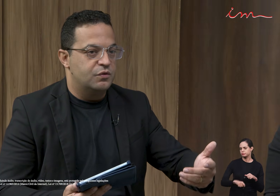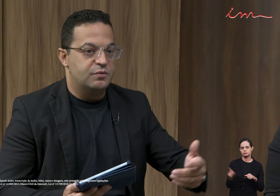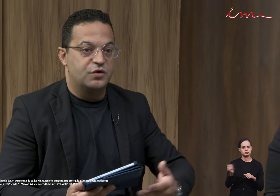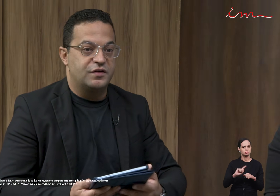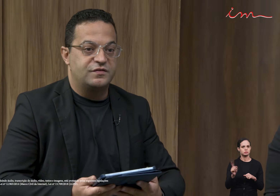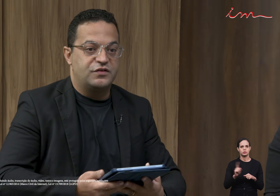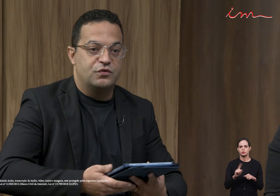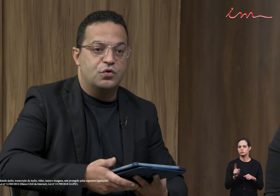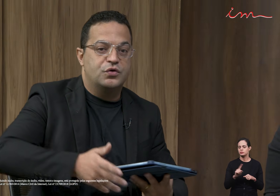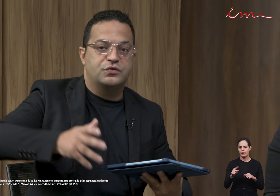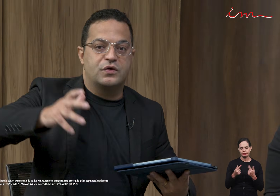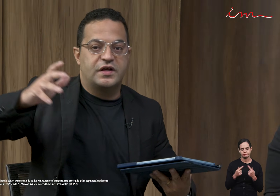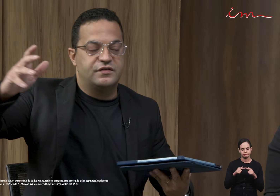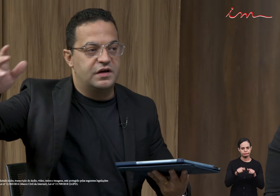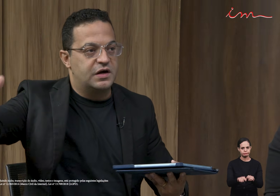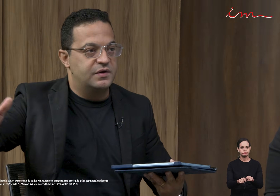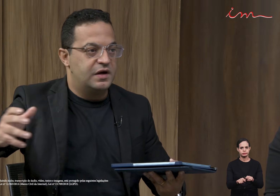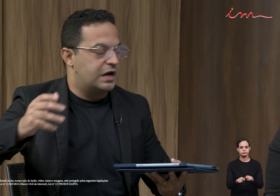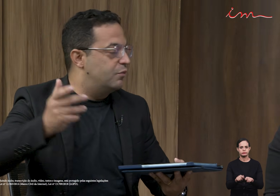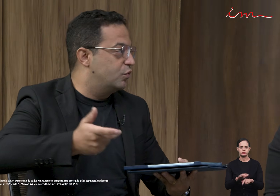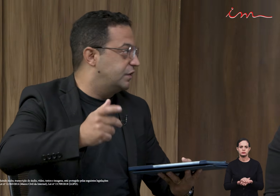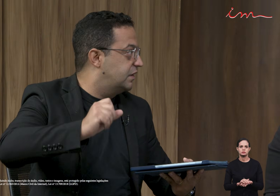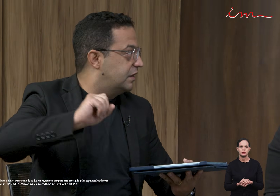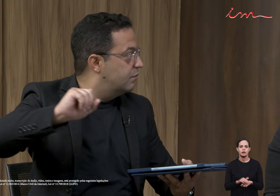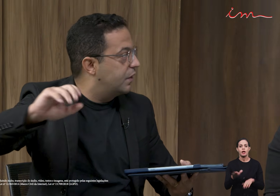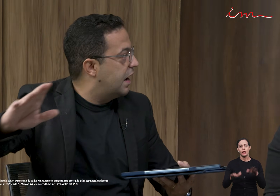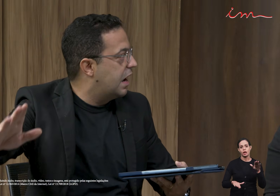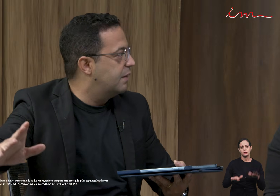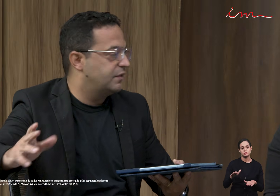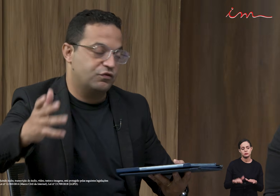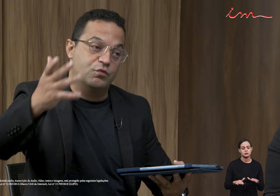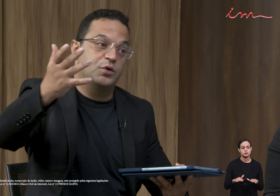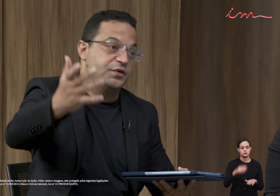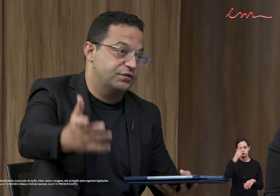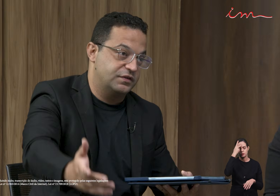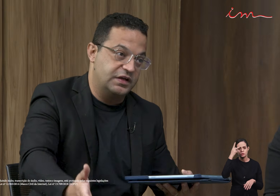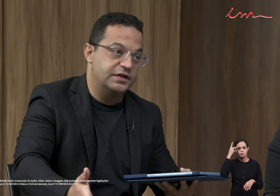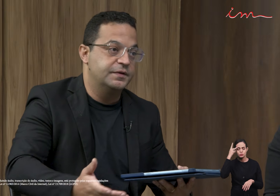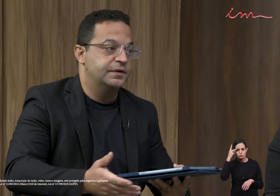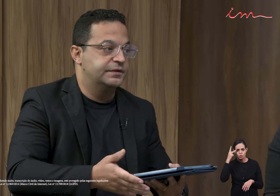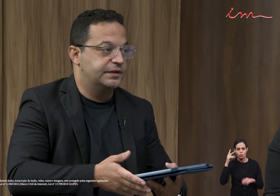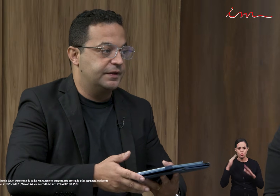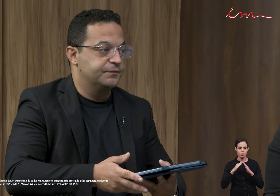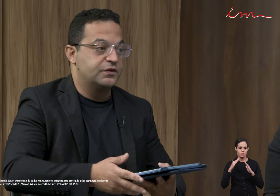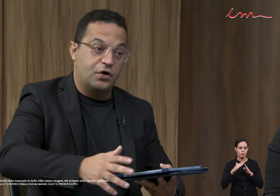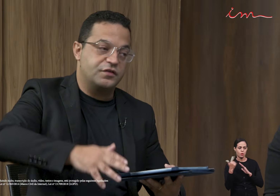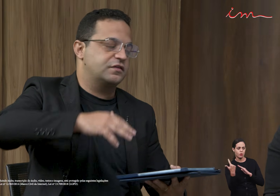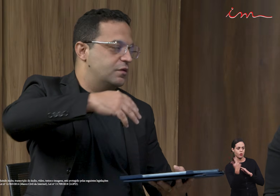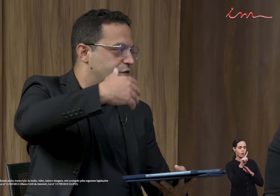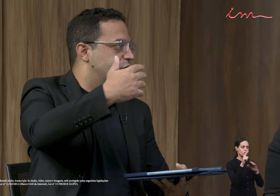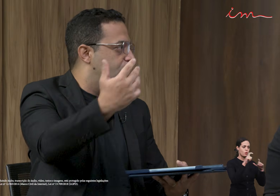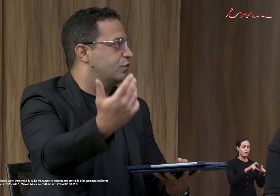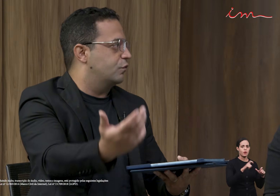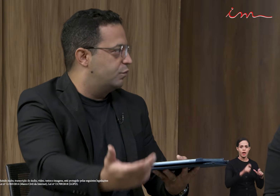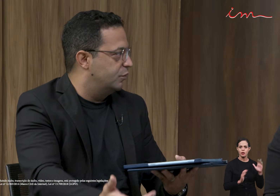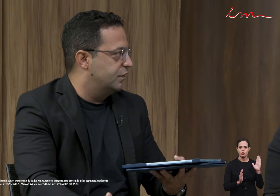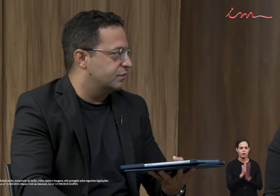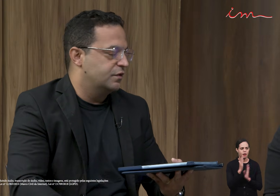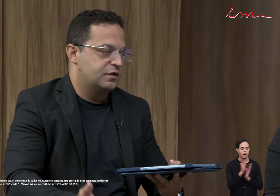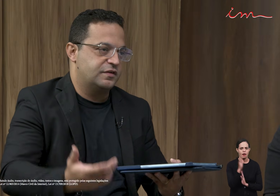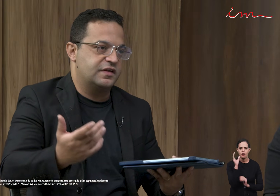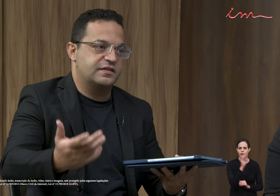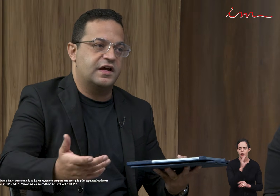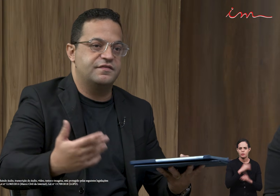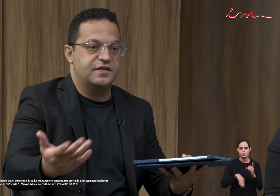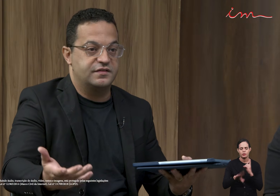né? O irmão, às vezes, vem de outra região, acaba o culto, ele tem que ir embora rápido, tem os compromissos dele, né? Nós temos os nossos